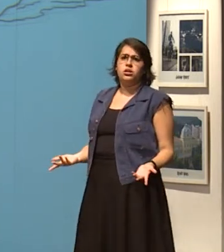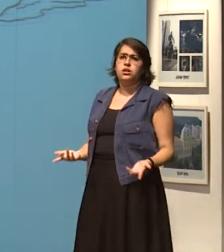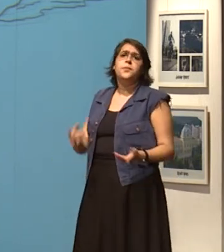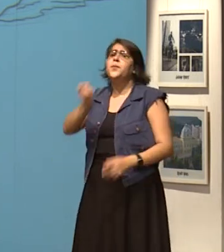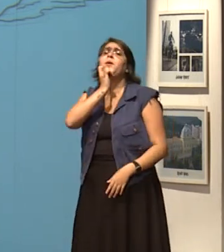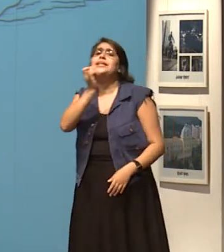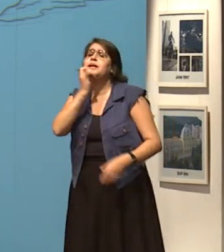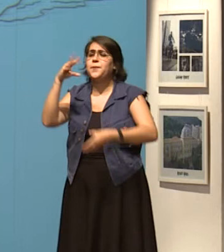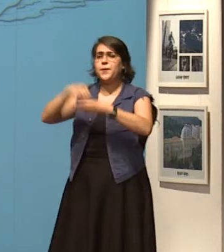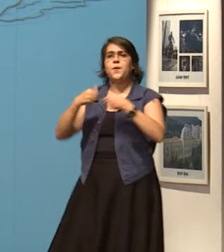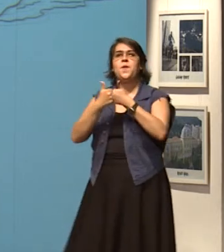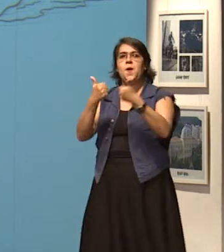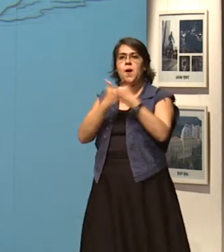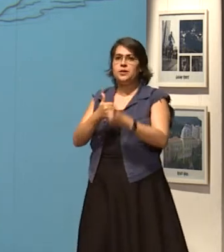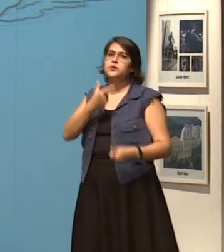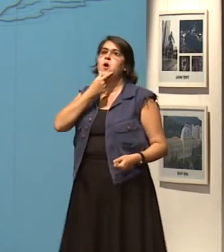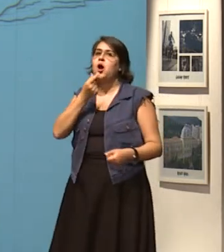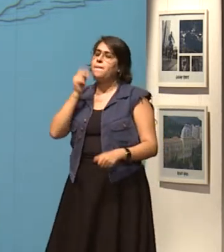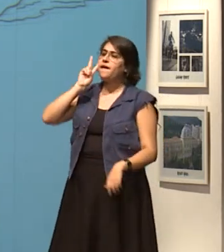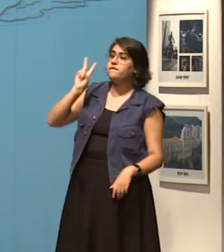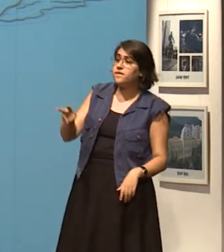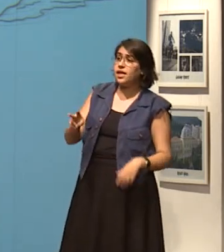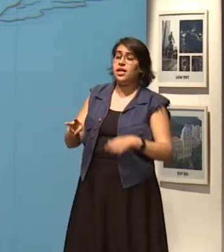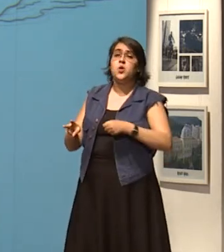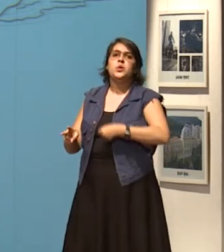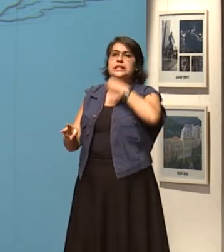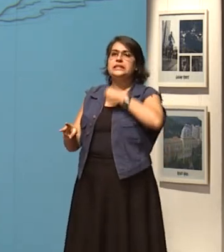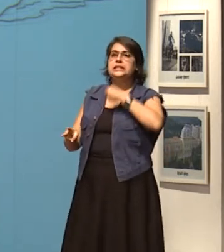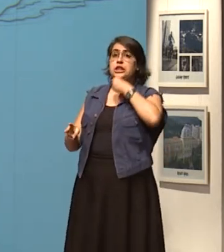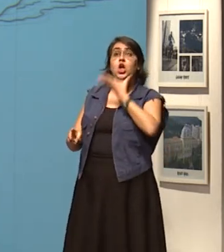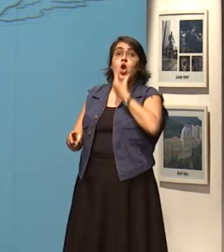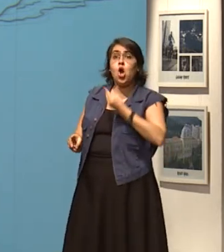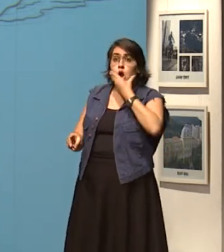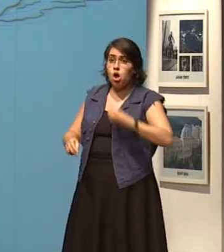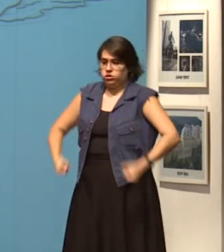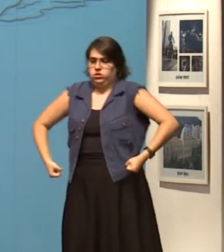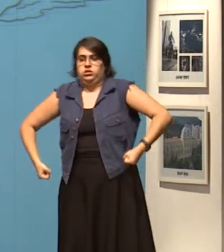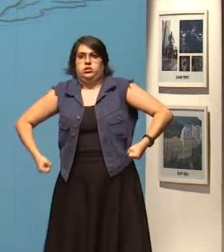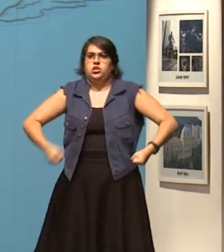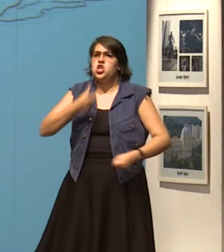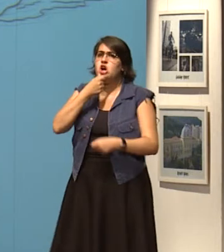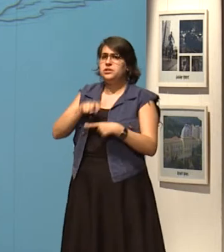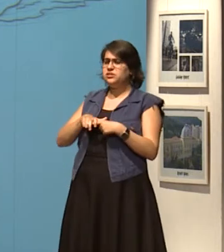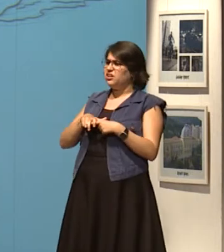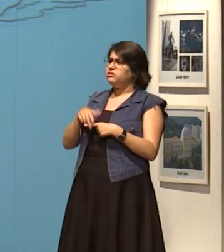ser tratada gentilmente porque eu sou ser humano. Por exemplo, dentro de um ônibus, vê um idoso com